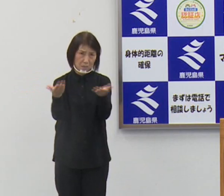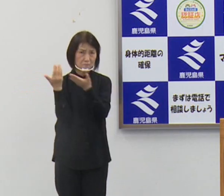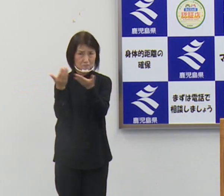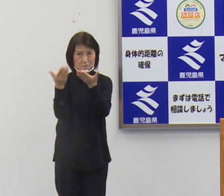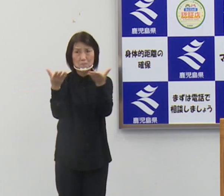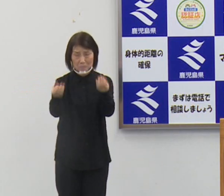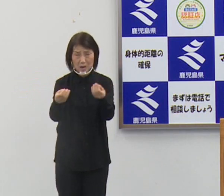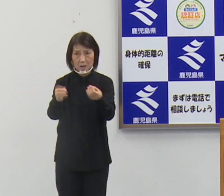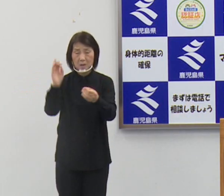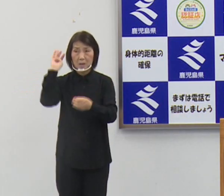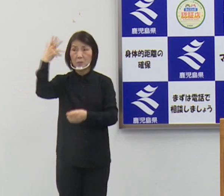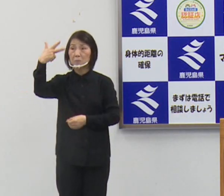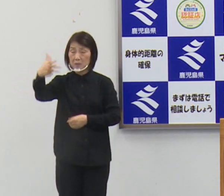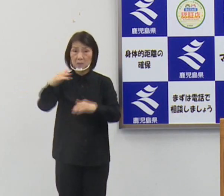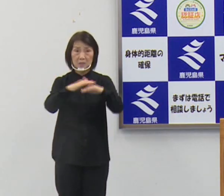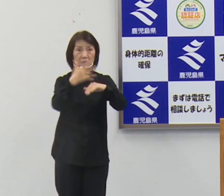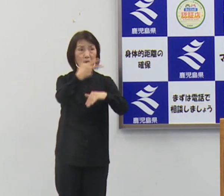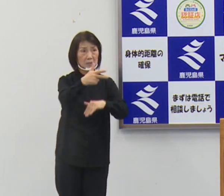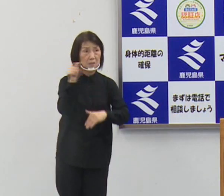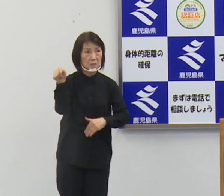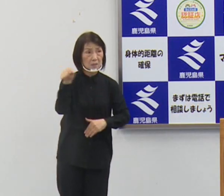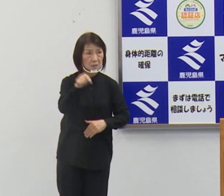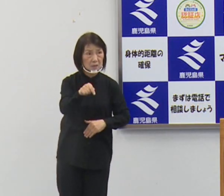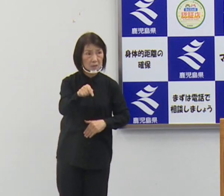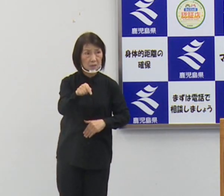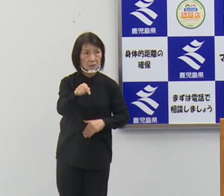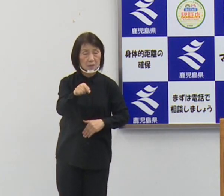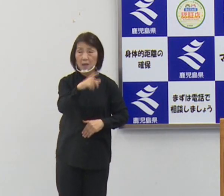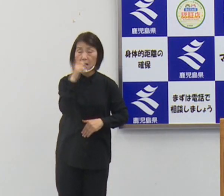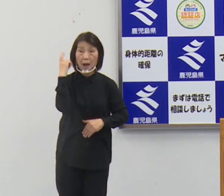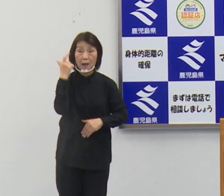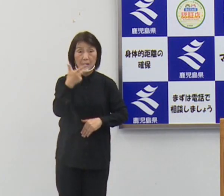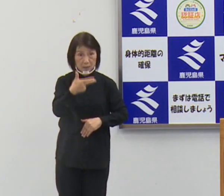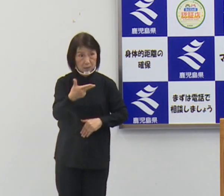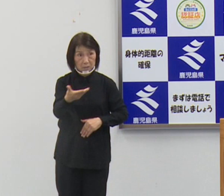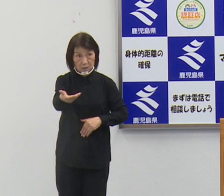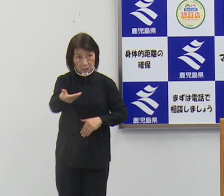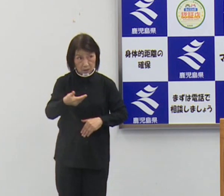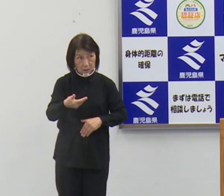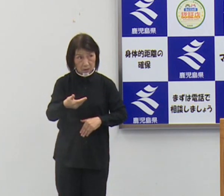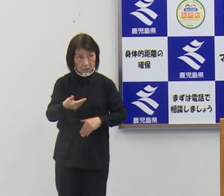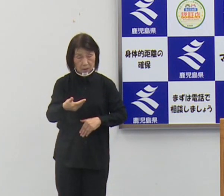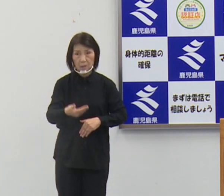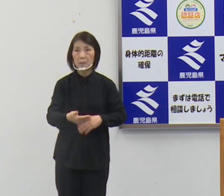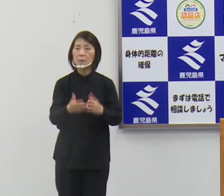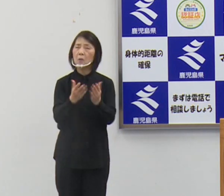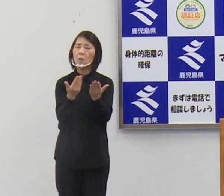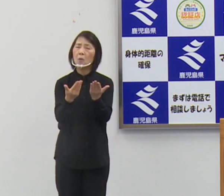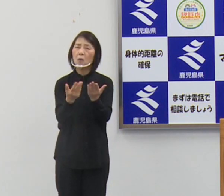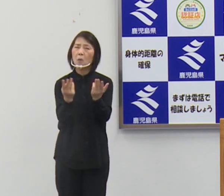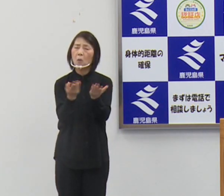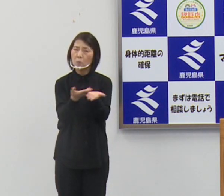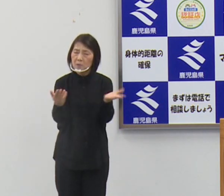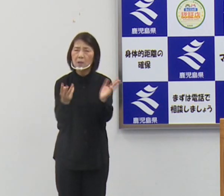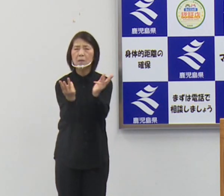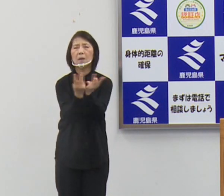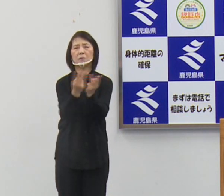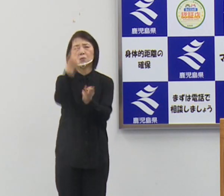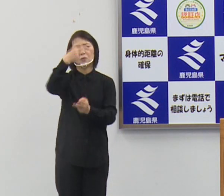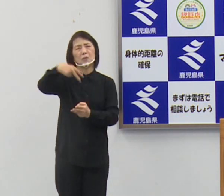鹿児島市、霧島市、姶良市を含めておいくつですか。 約2000店舗ぐらいですね。はい、